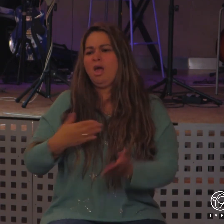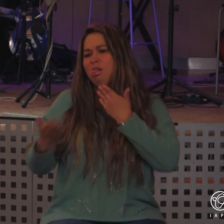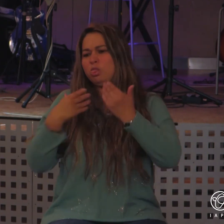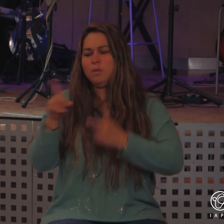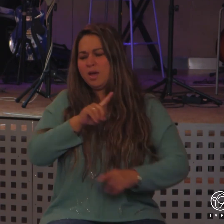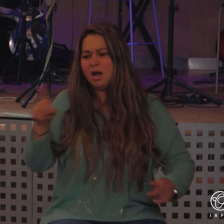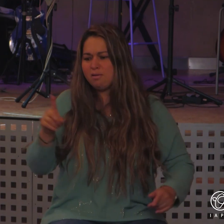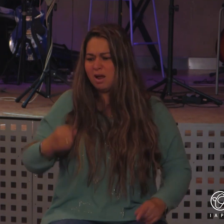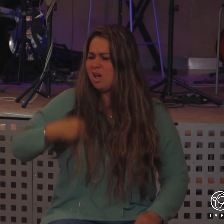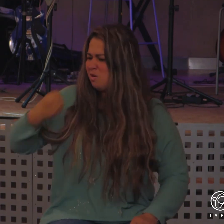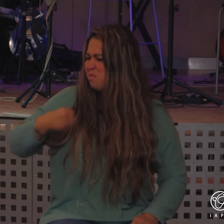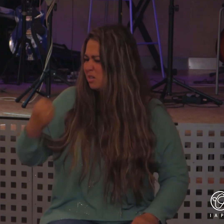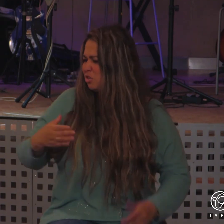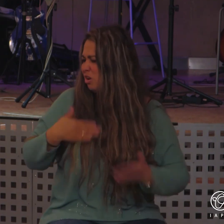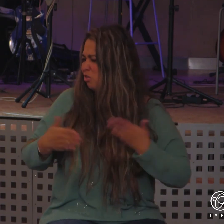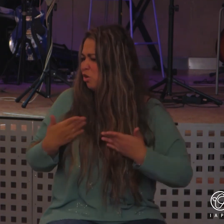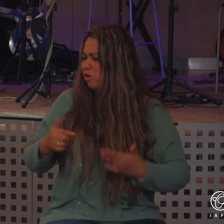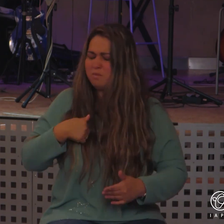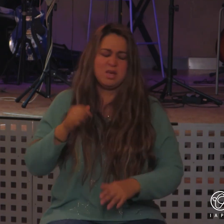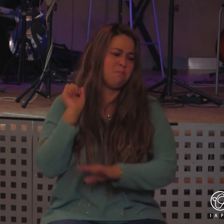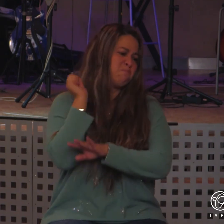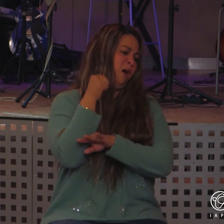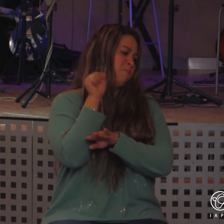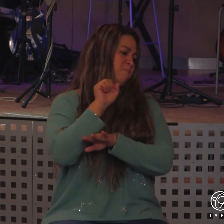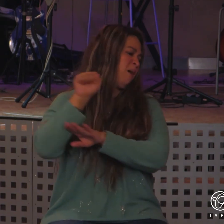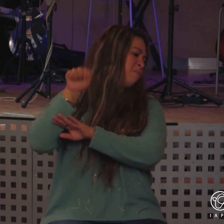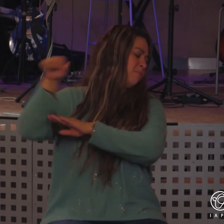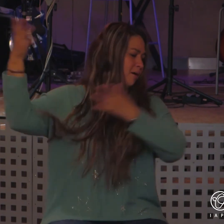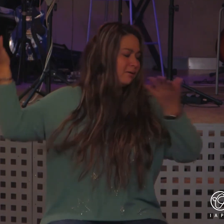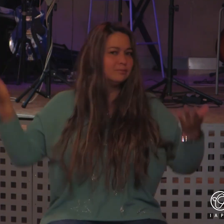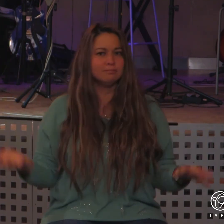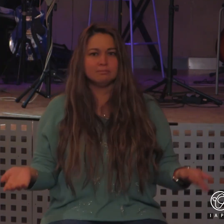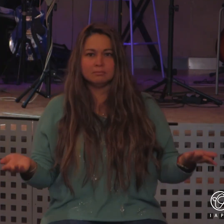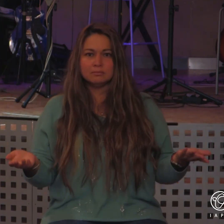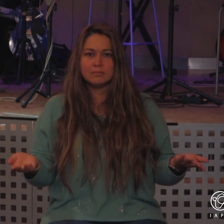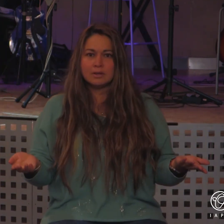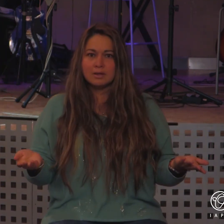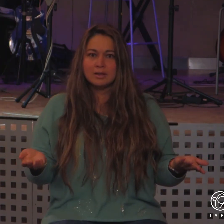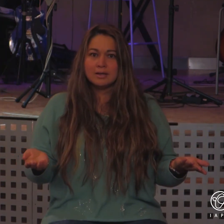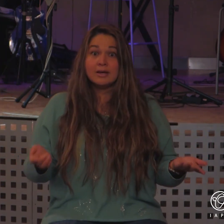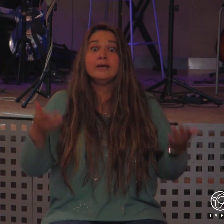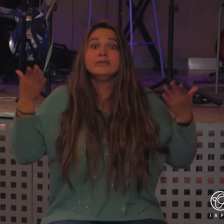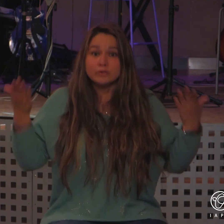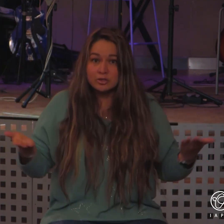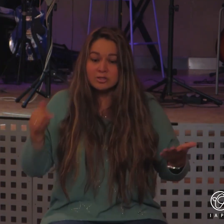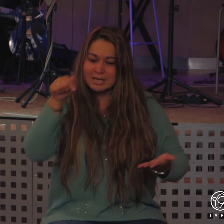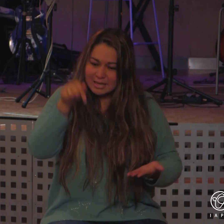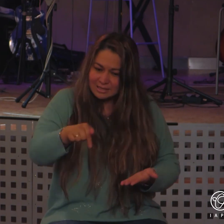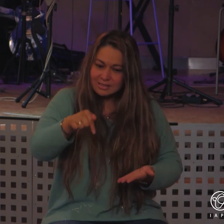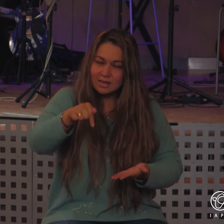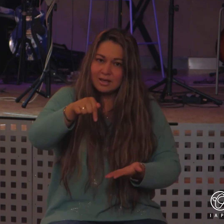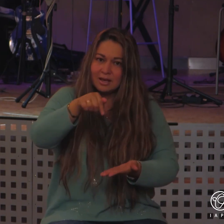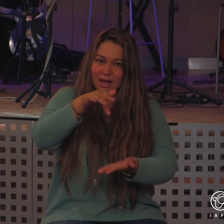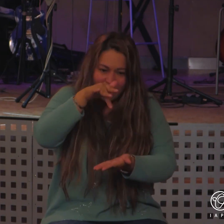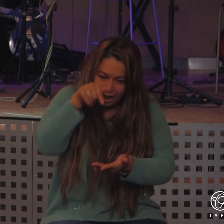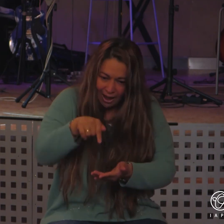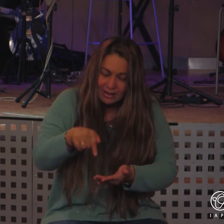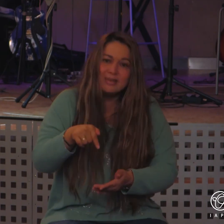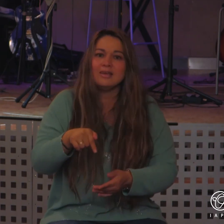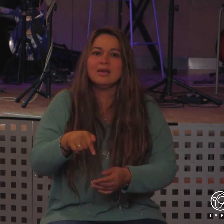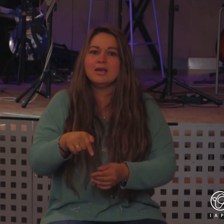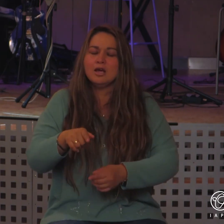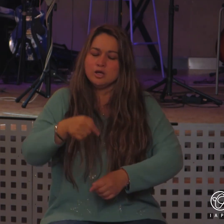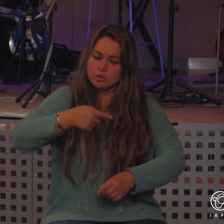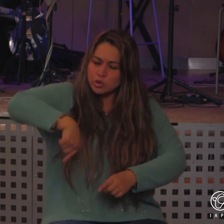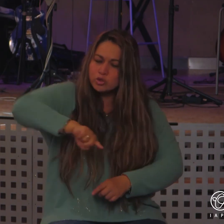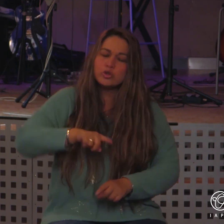pastor Antonio anda que se ocupa de mí. Cuando vea, ese es el momento de ir como